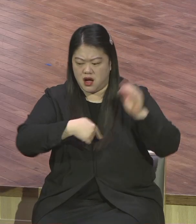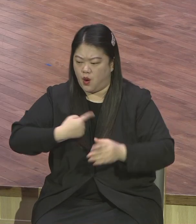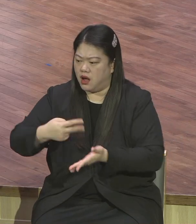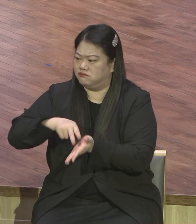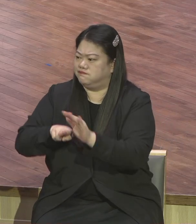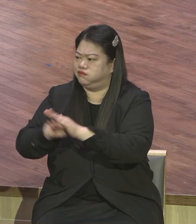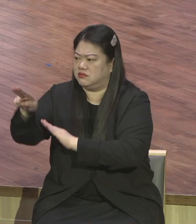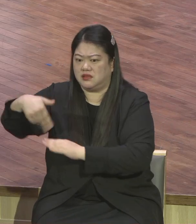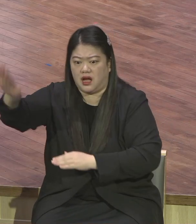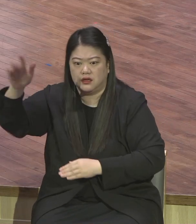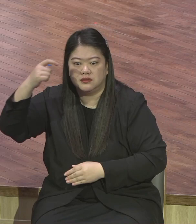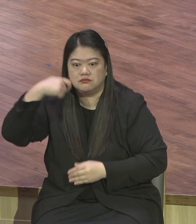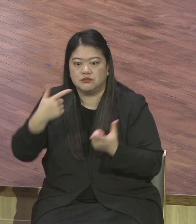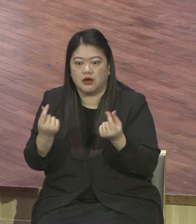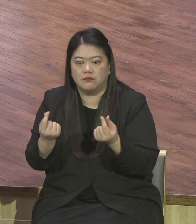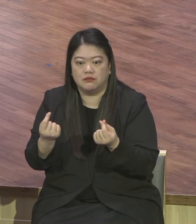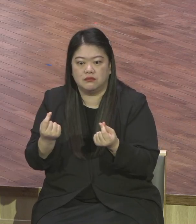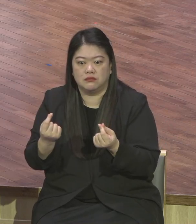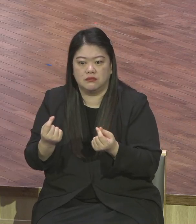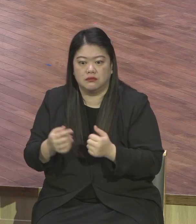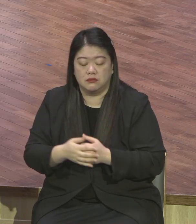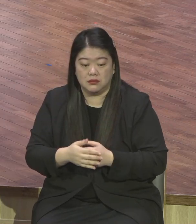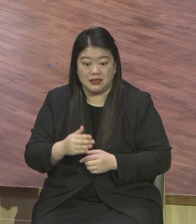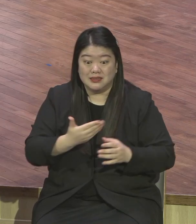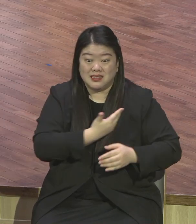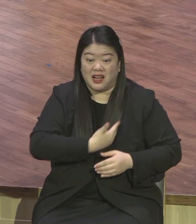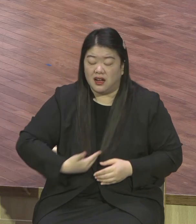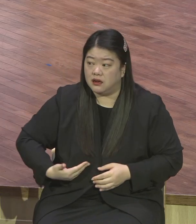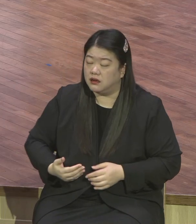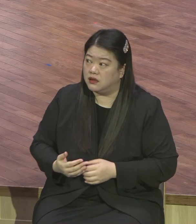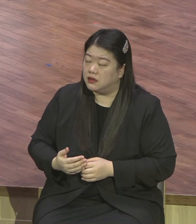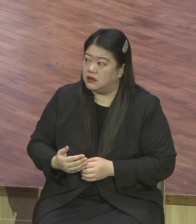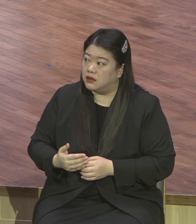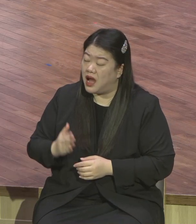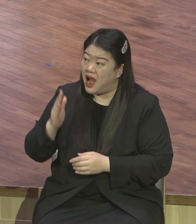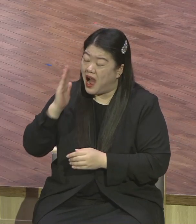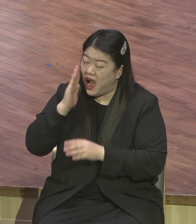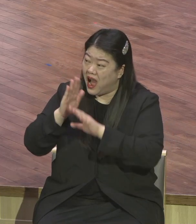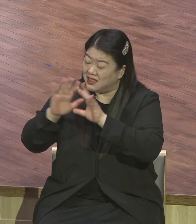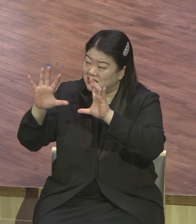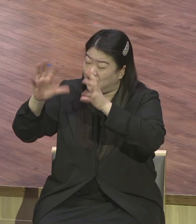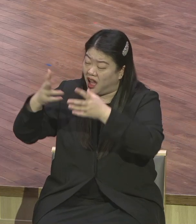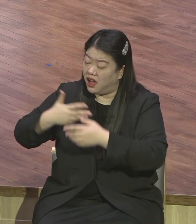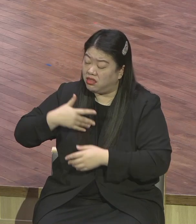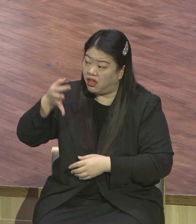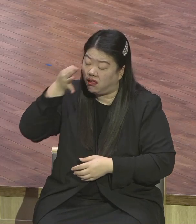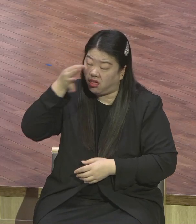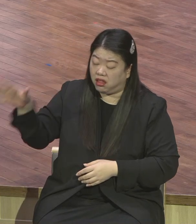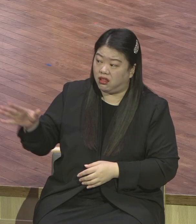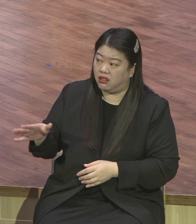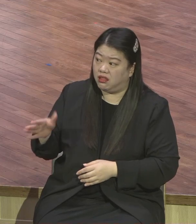알지도 못하는 하늘나라 간다 그러니까 근심 걱정이 꽉 찼습니다.